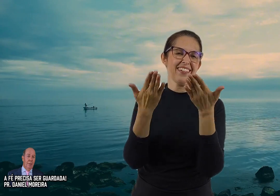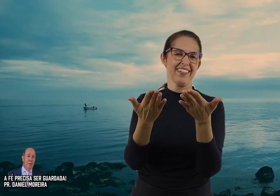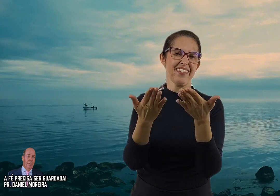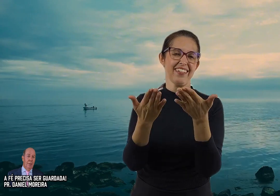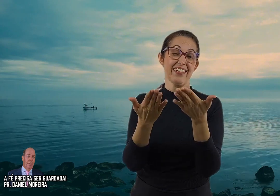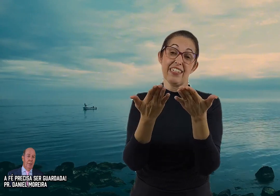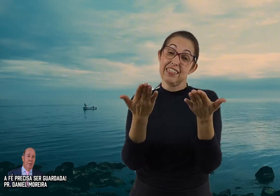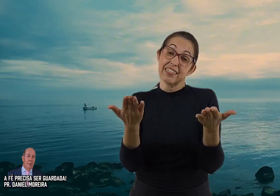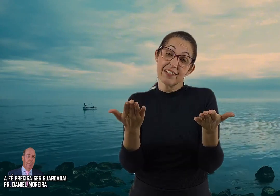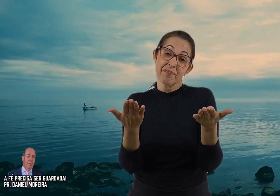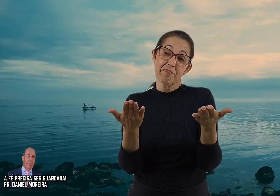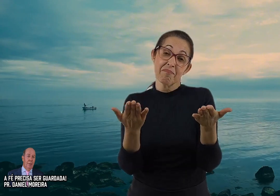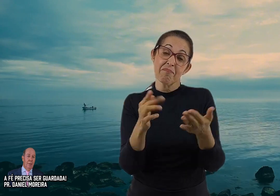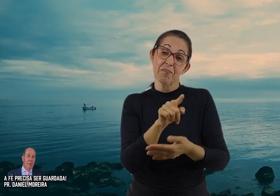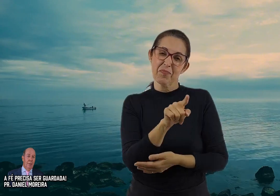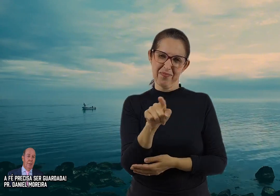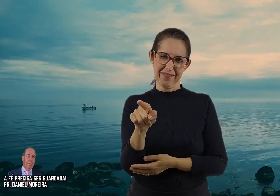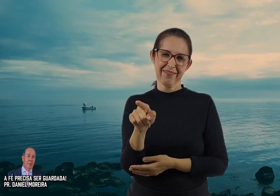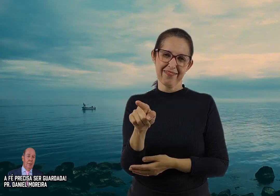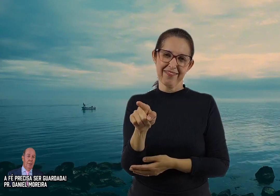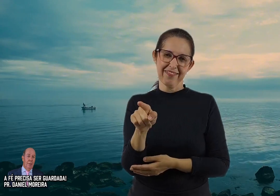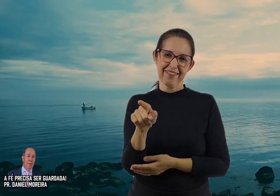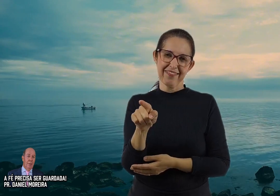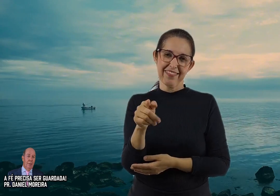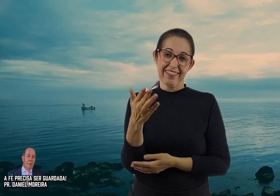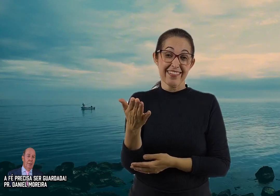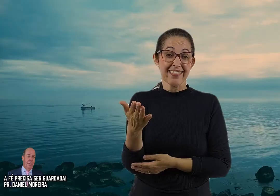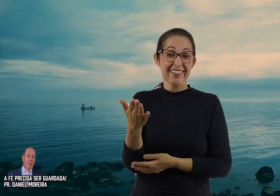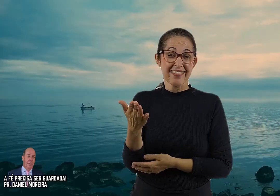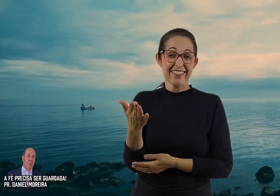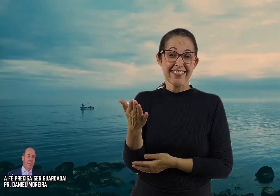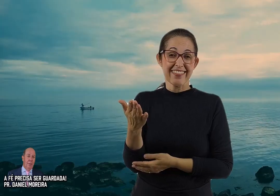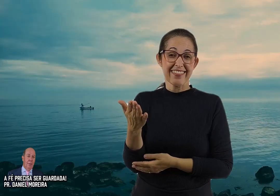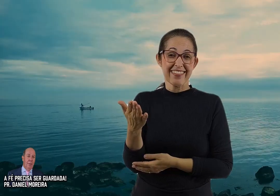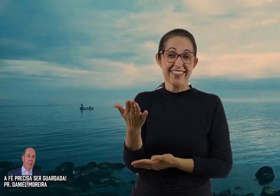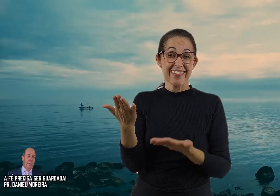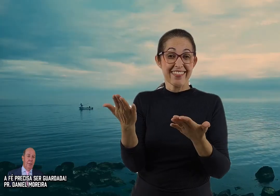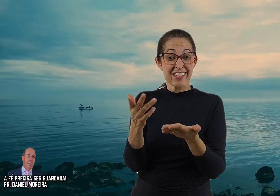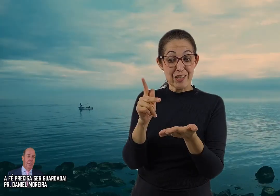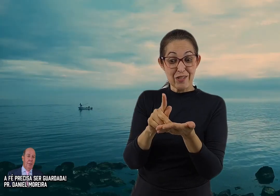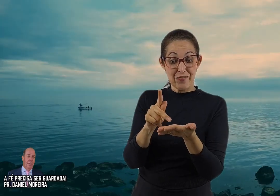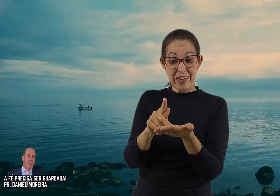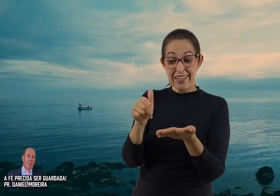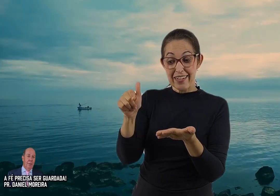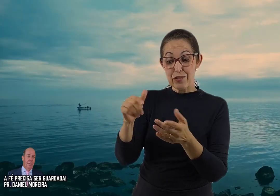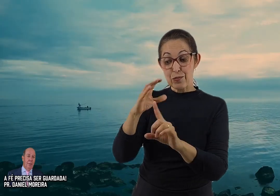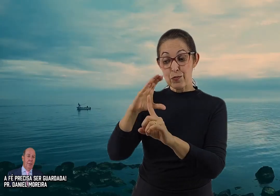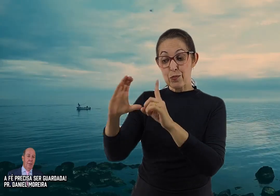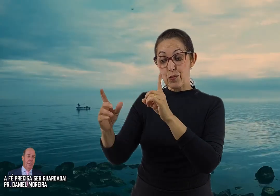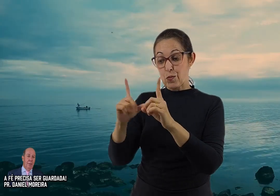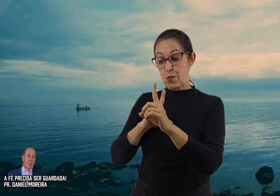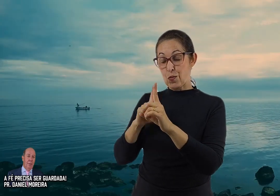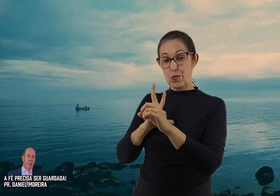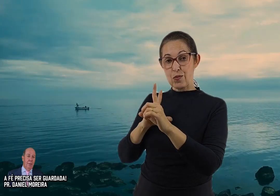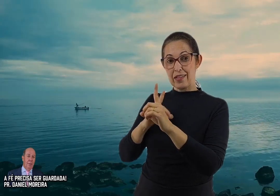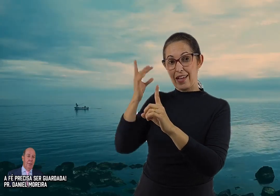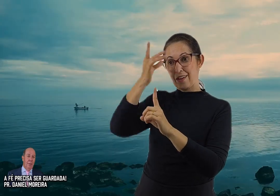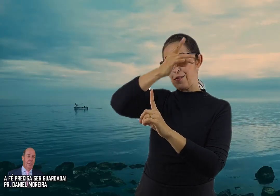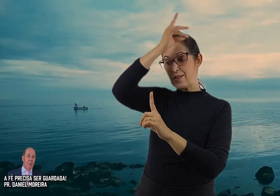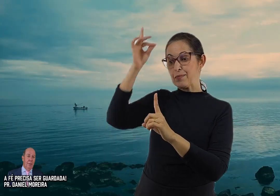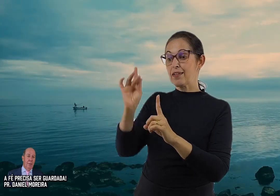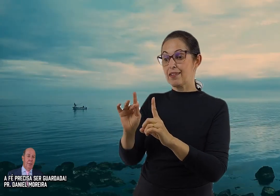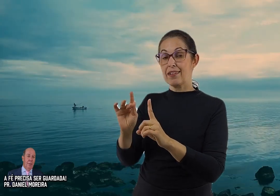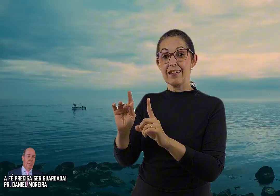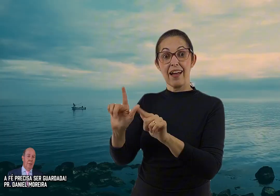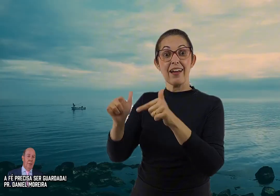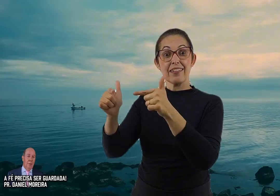Se há de verdade uma operação do Espírito Santo no culto, esse culto tem renovo,